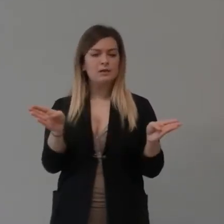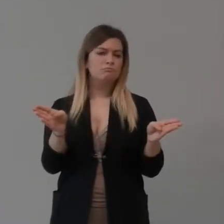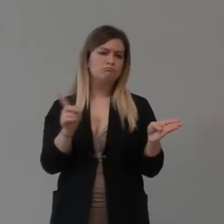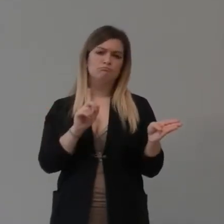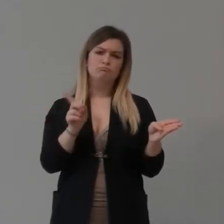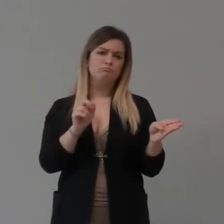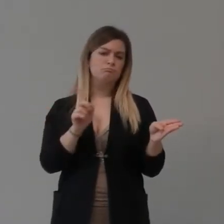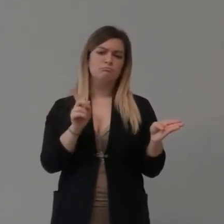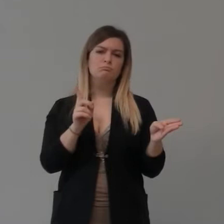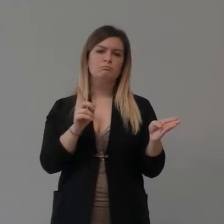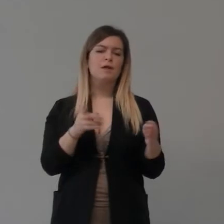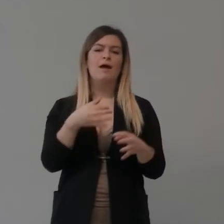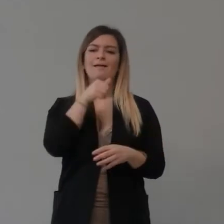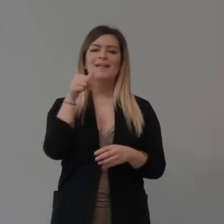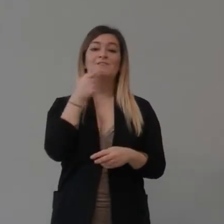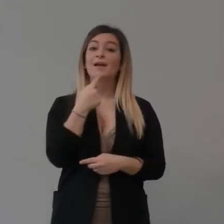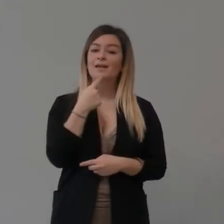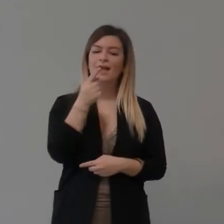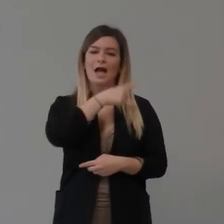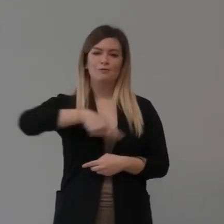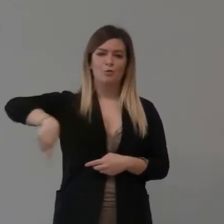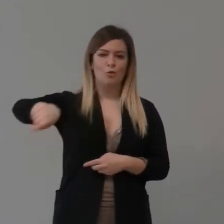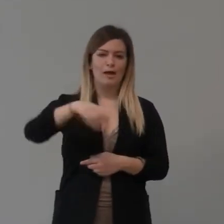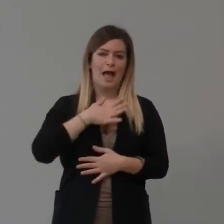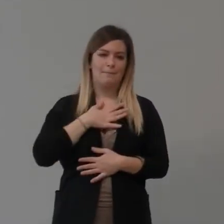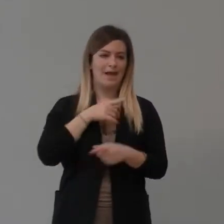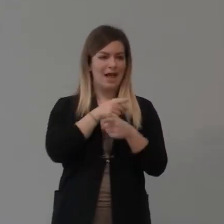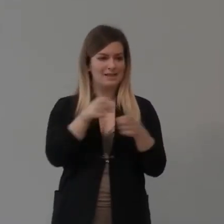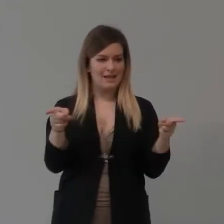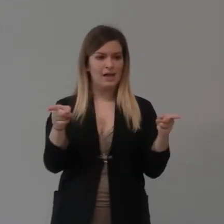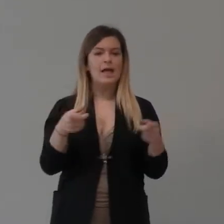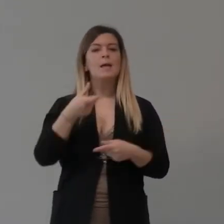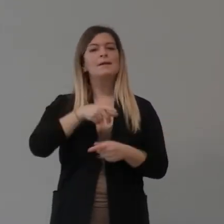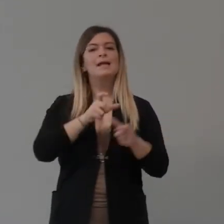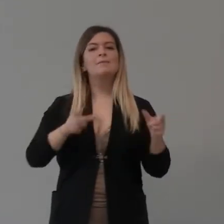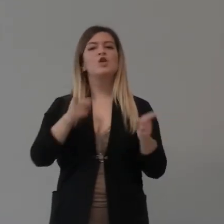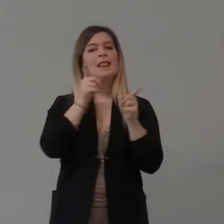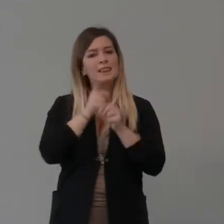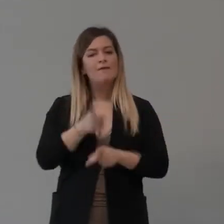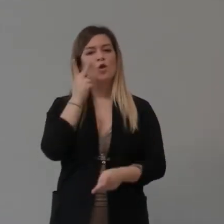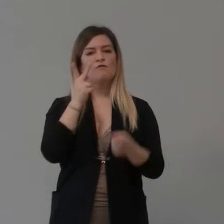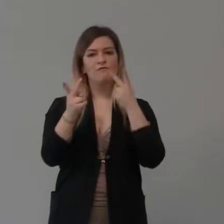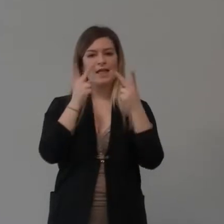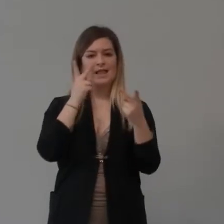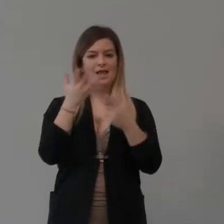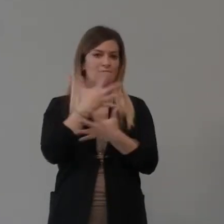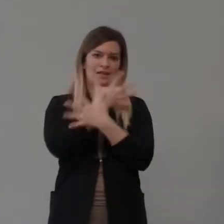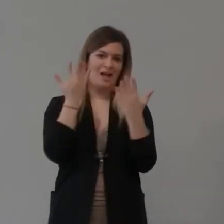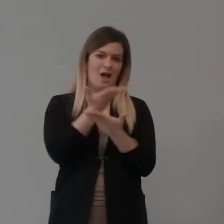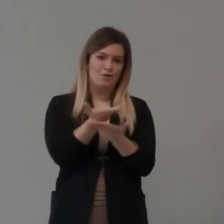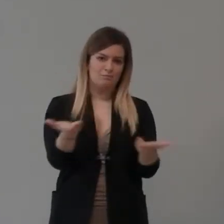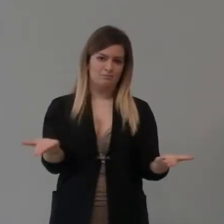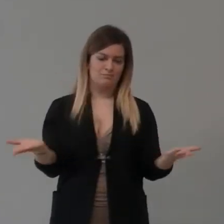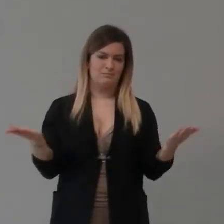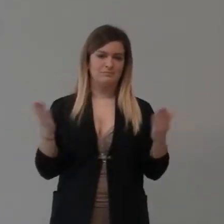a me e a te, perché alcuni potessero vedere le evidenze e raccontare ad altri